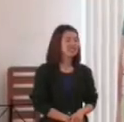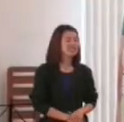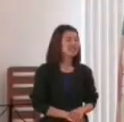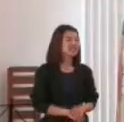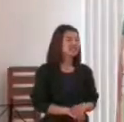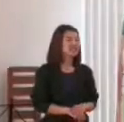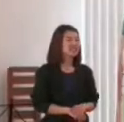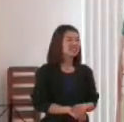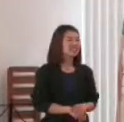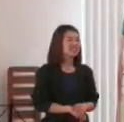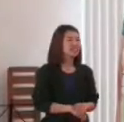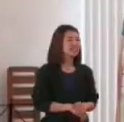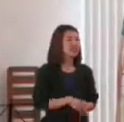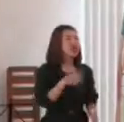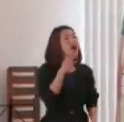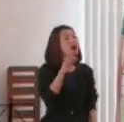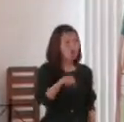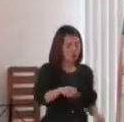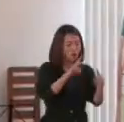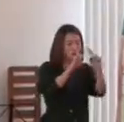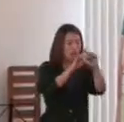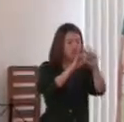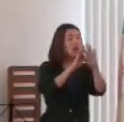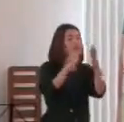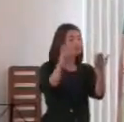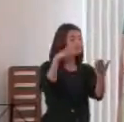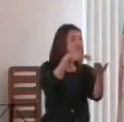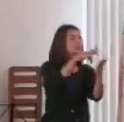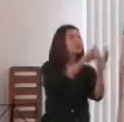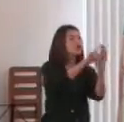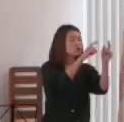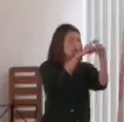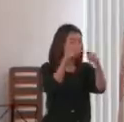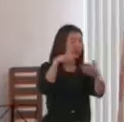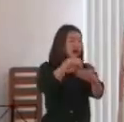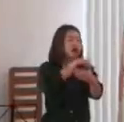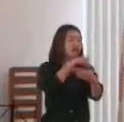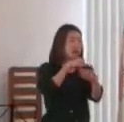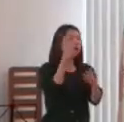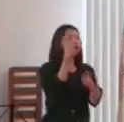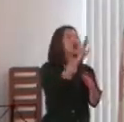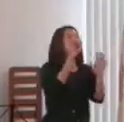正解はですね、4回出てくるんですね。4回出てきます、はい、